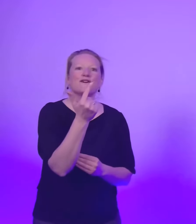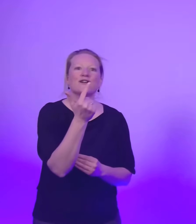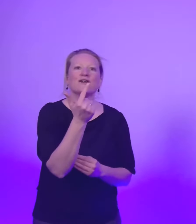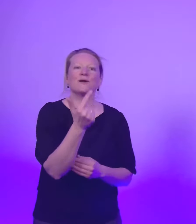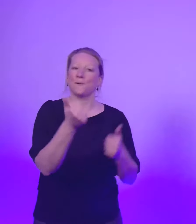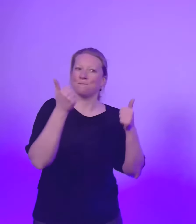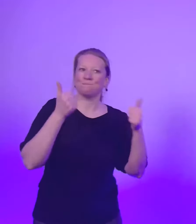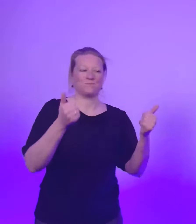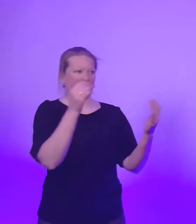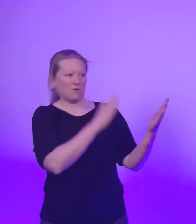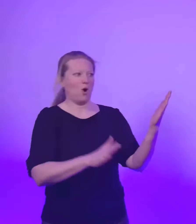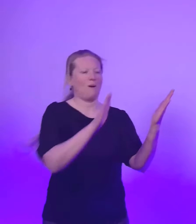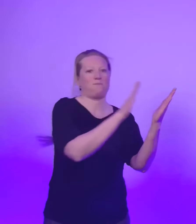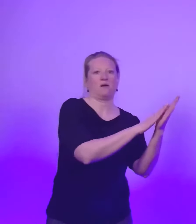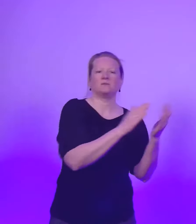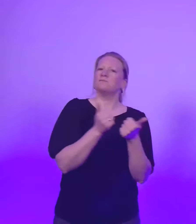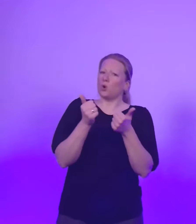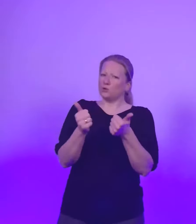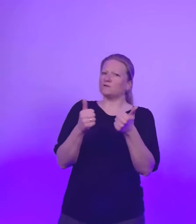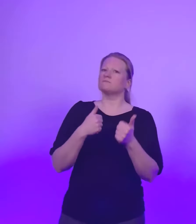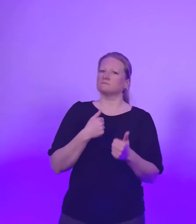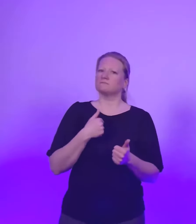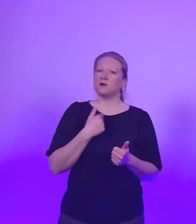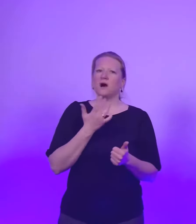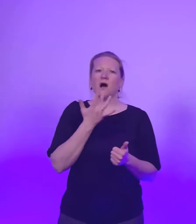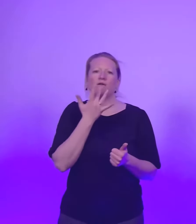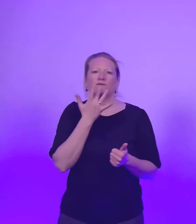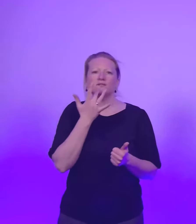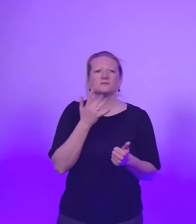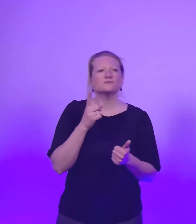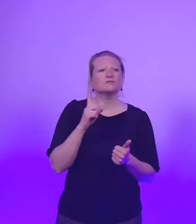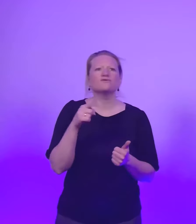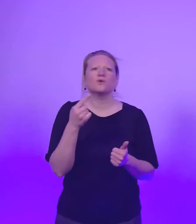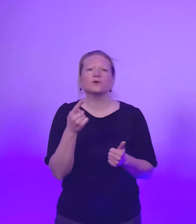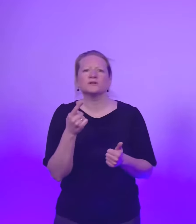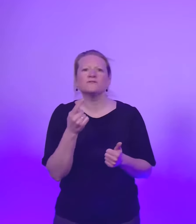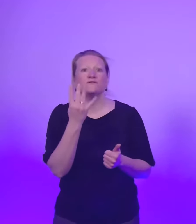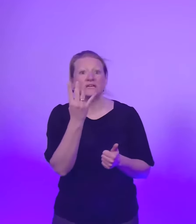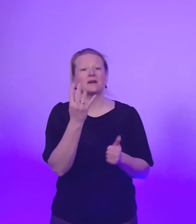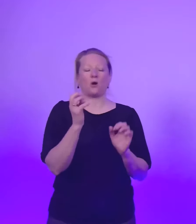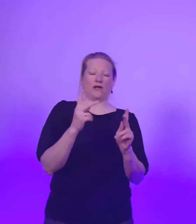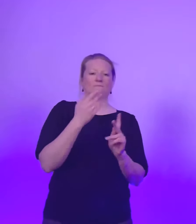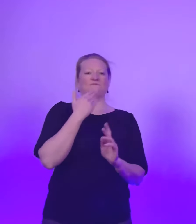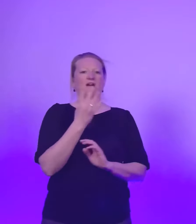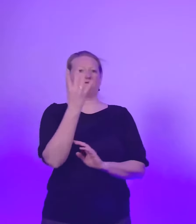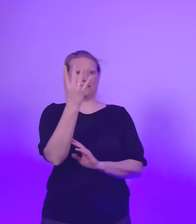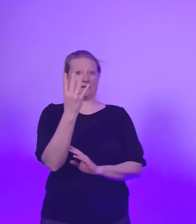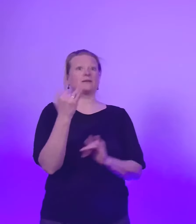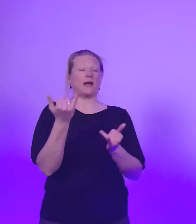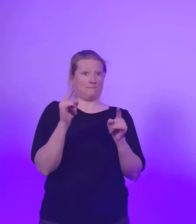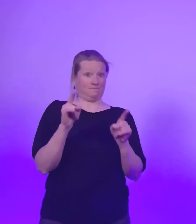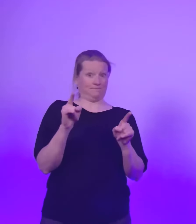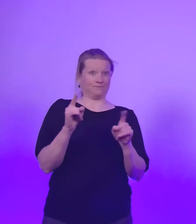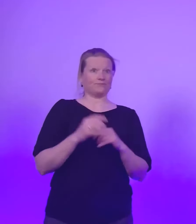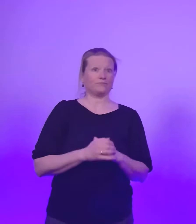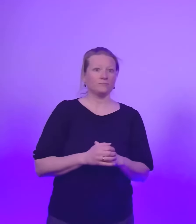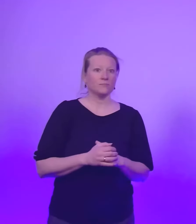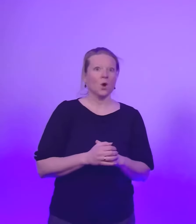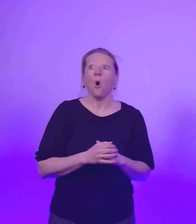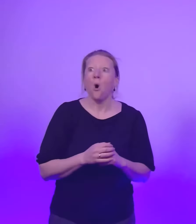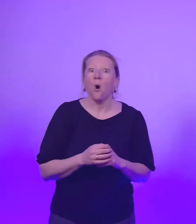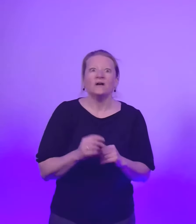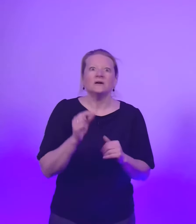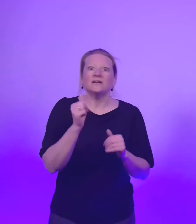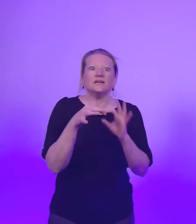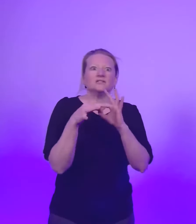pak hem erop, Olly! Ja, helemaal goed. Ga ik vast op naar... Welke moesten we vragen? Moesten we ook weer doen? Oh, 4. Vraag 4. Ja, deze. Oh, ik denk dat het met ballonnen